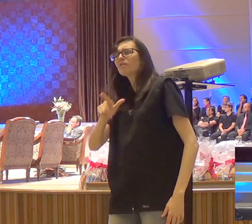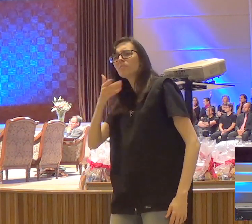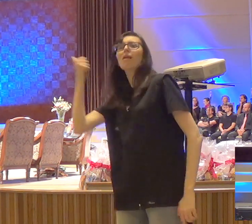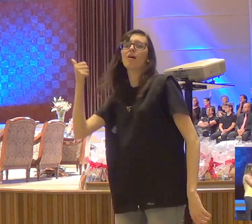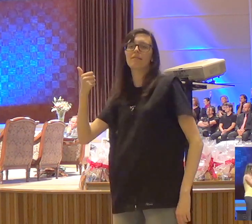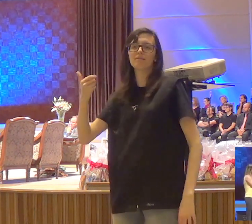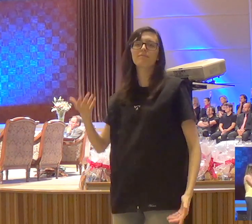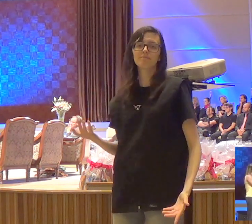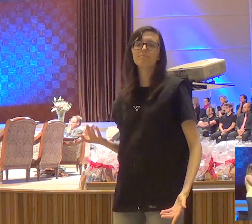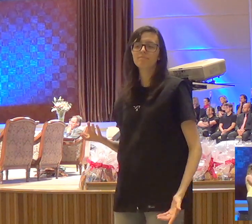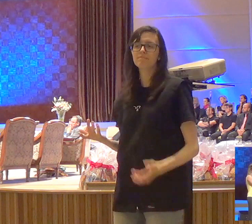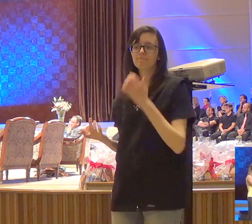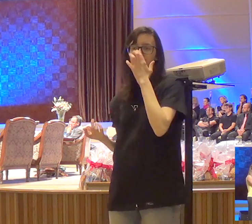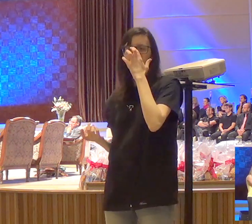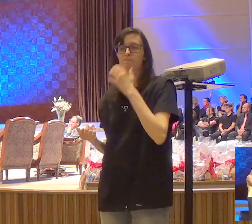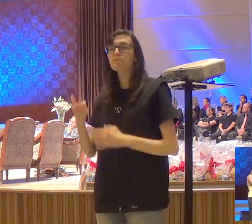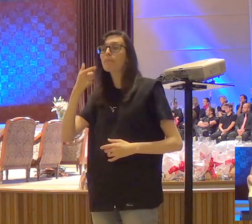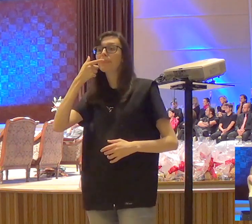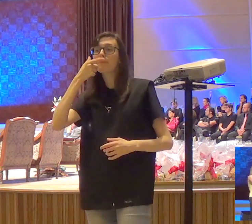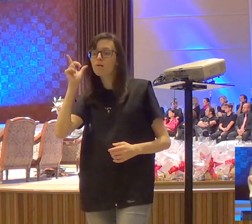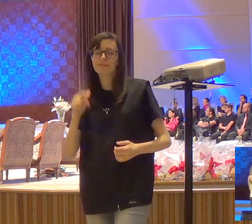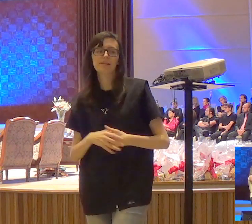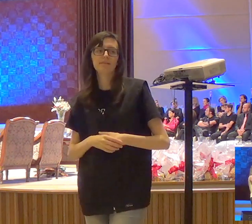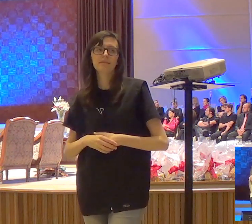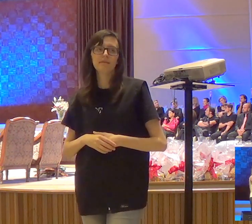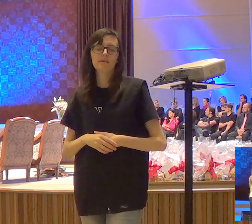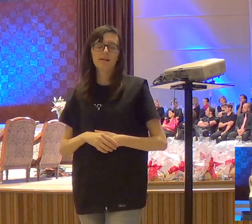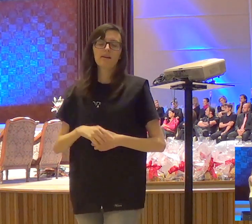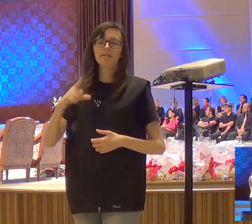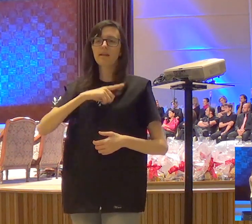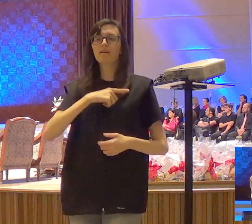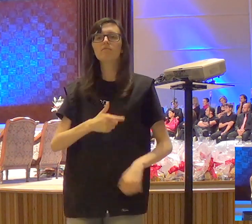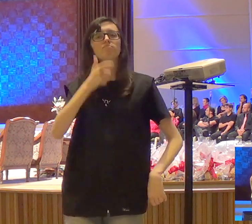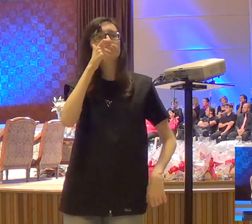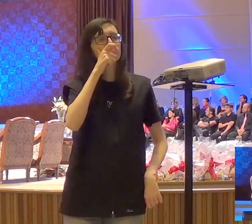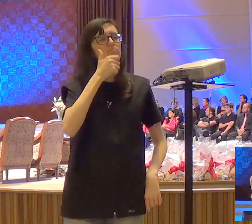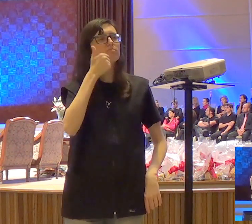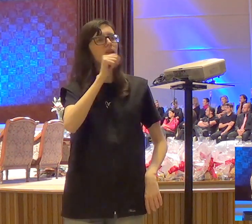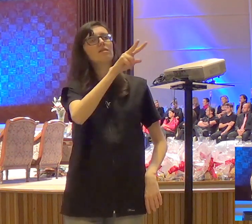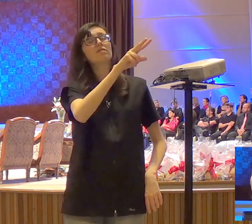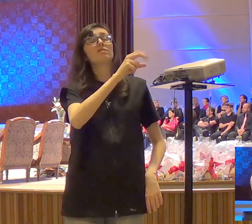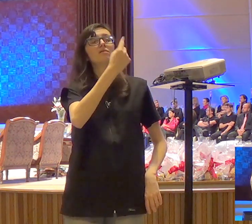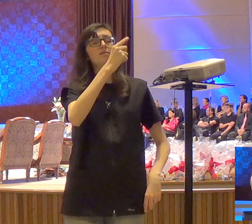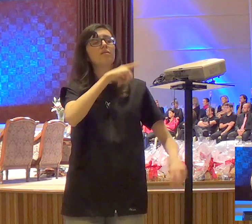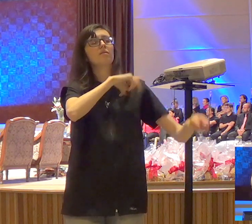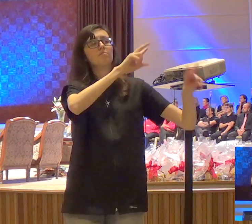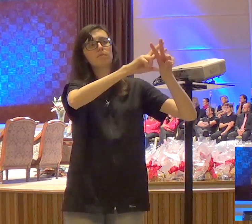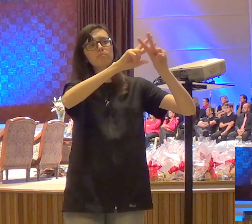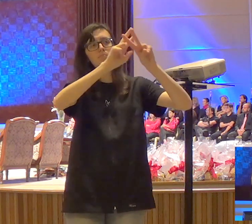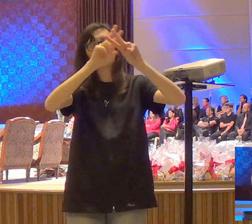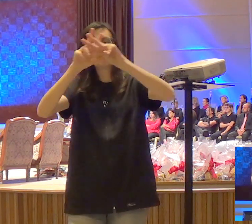visit at the women's prison, e ontem no final da visita que eles fizeram à prisão feminina, we went to a special area of the